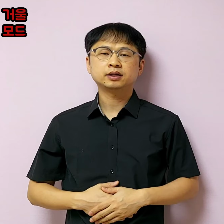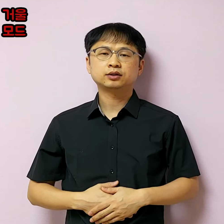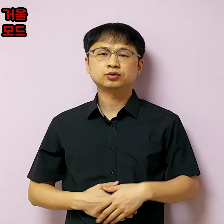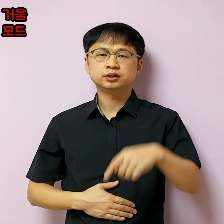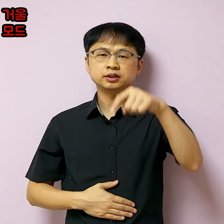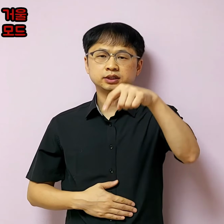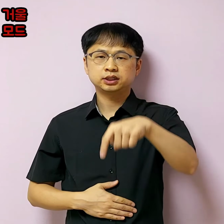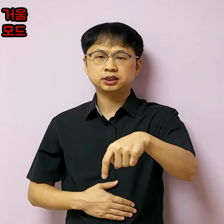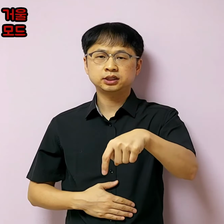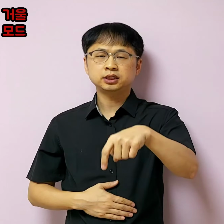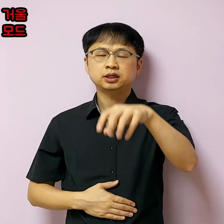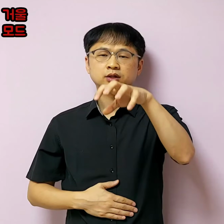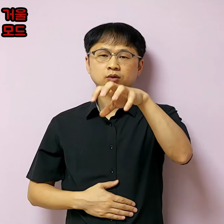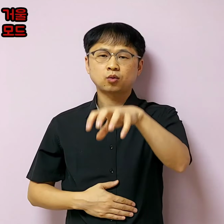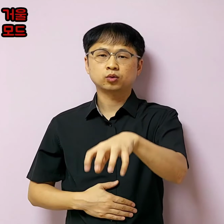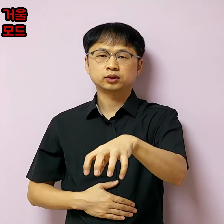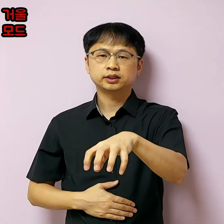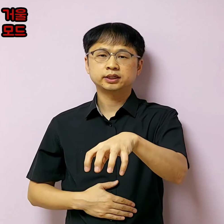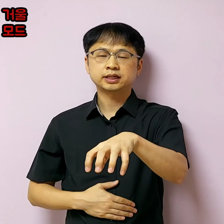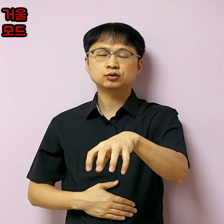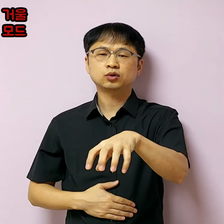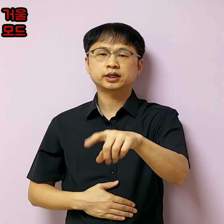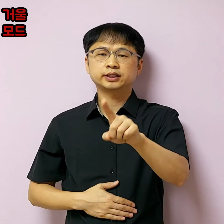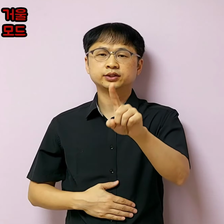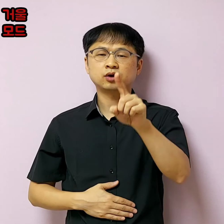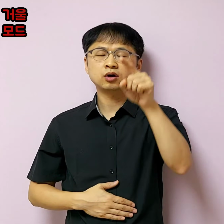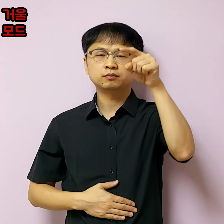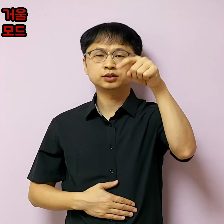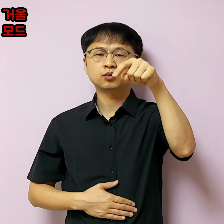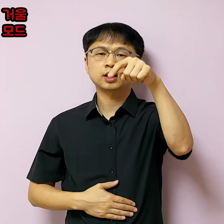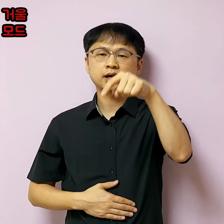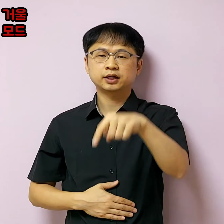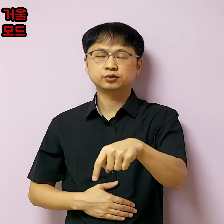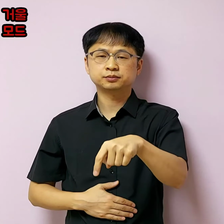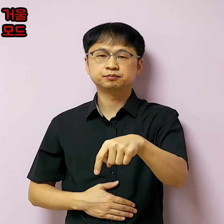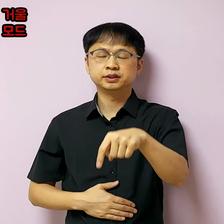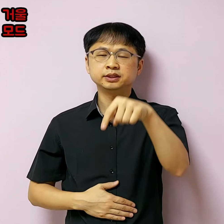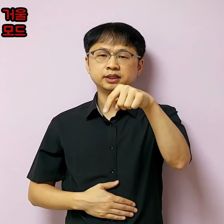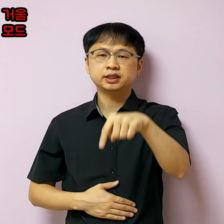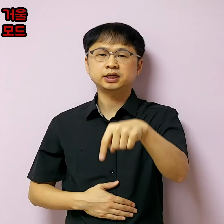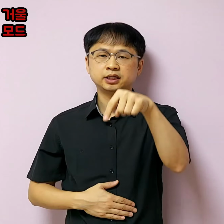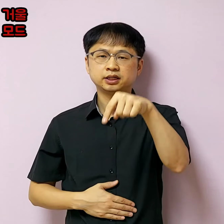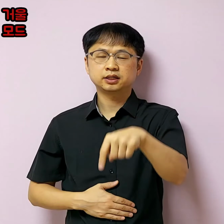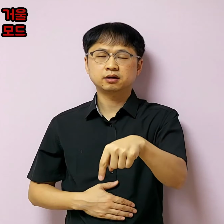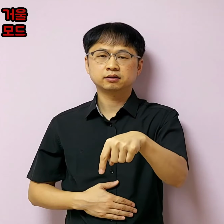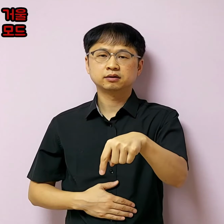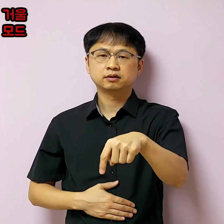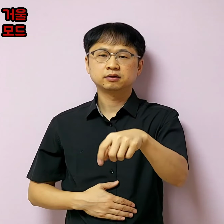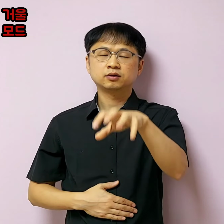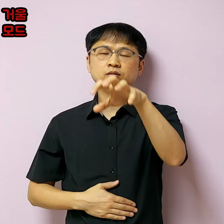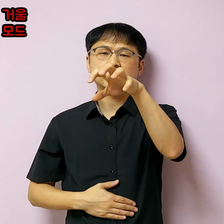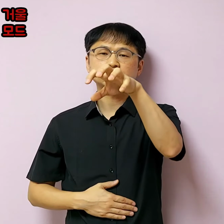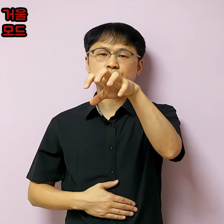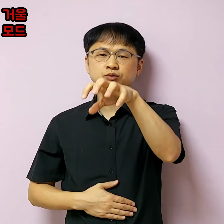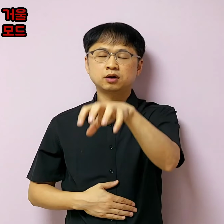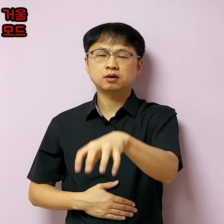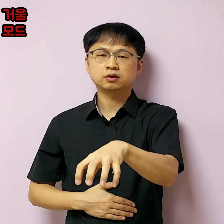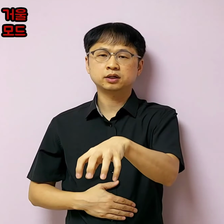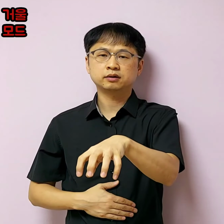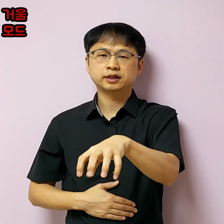여기라는 수어는 이곳, 이 장소가 되겠죠. 검지손가락 아래로 짚는 이것, 그리고 장소 수어